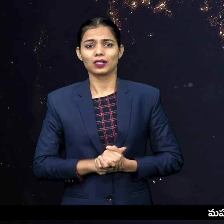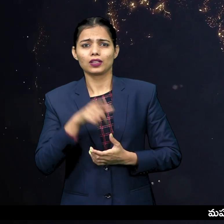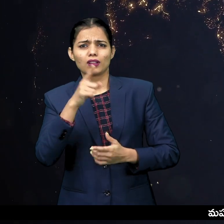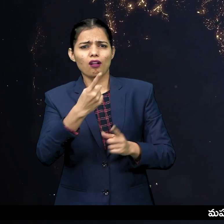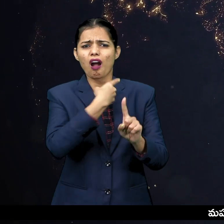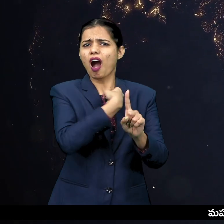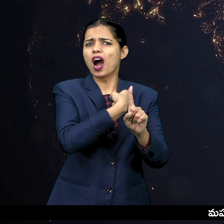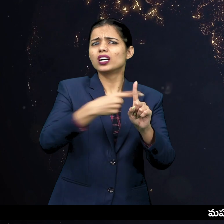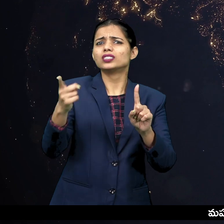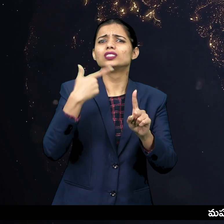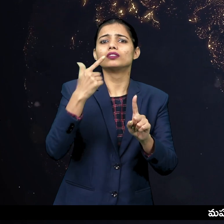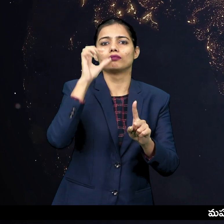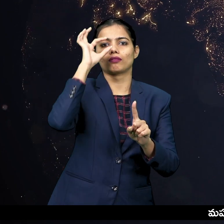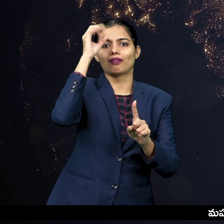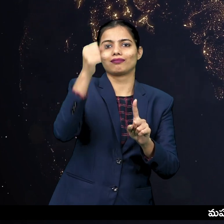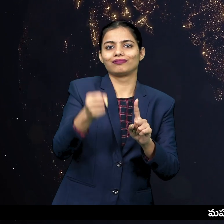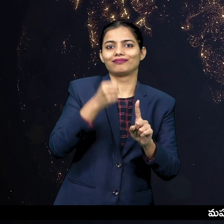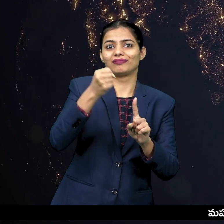2. మహాత్మా గాంధీ హత్య.